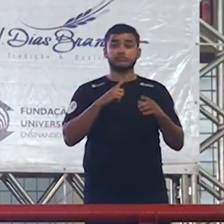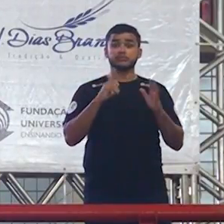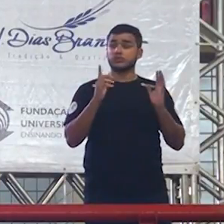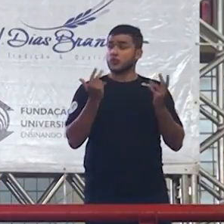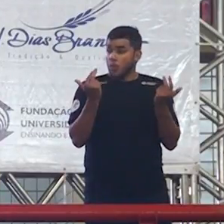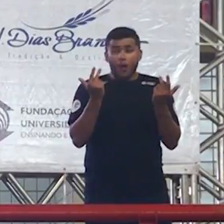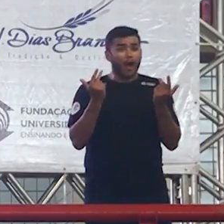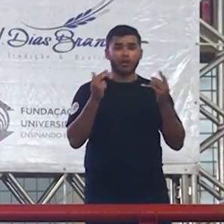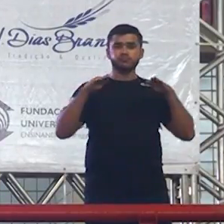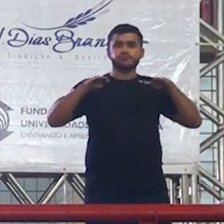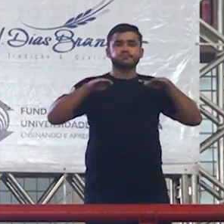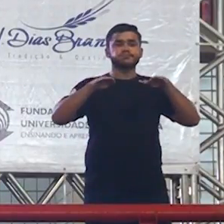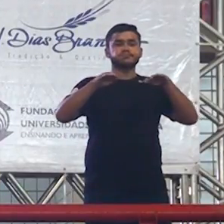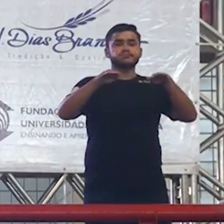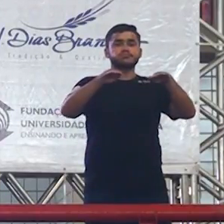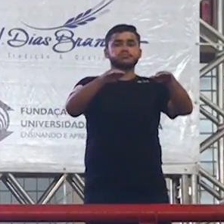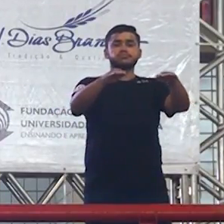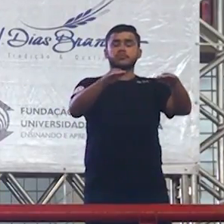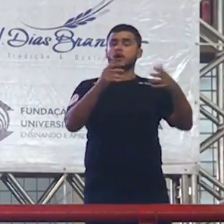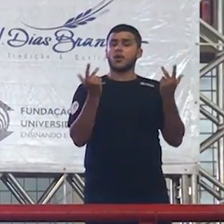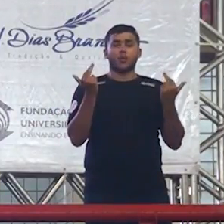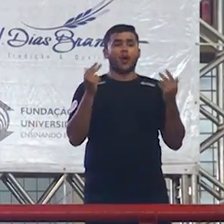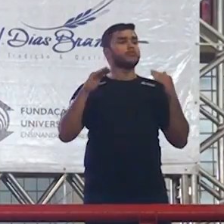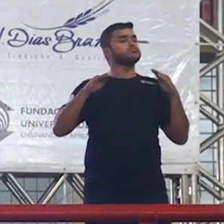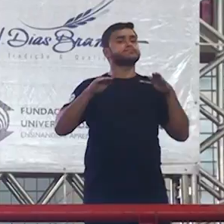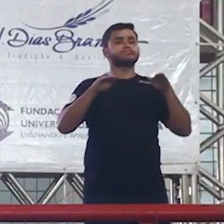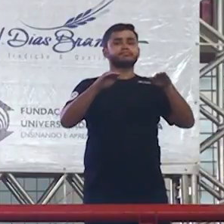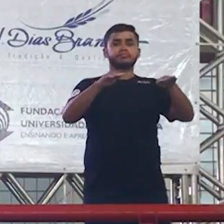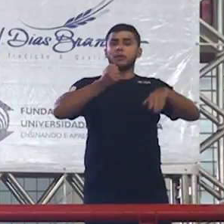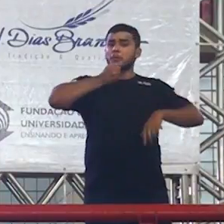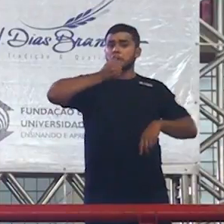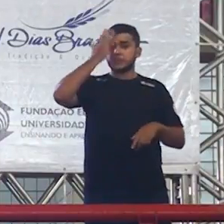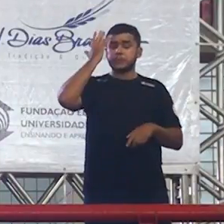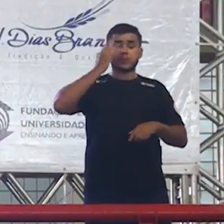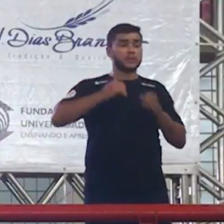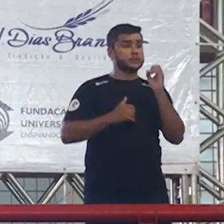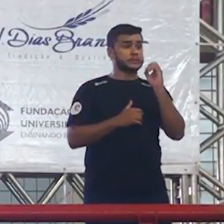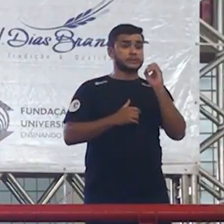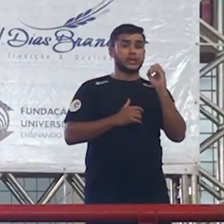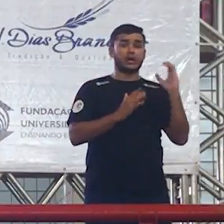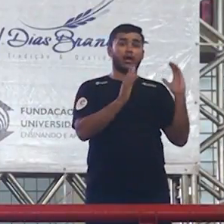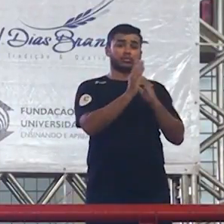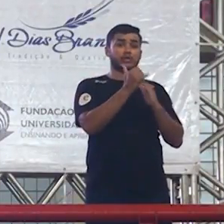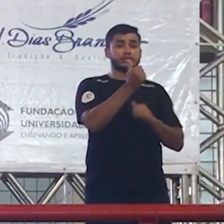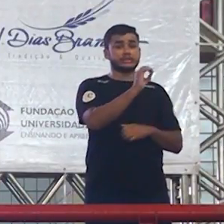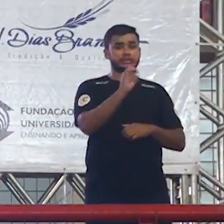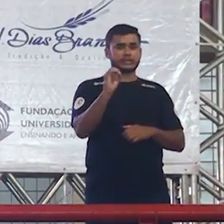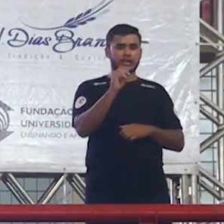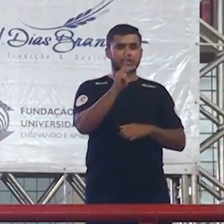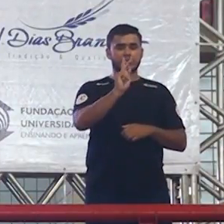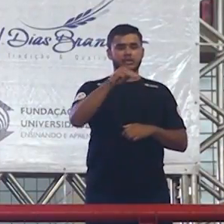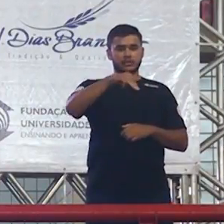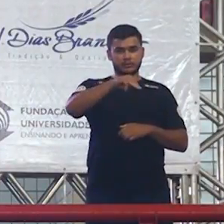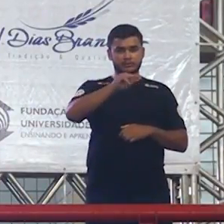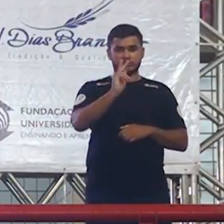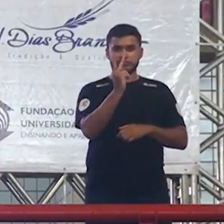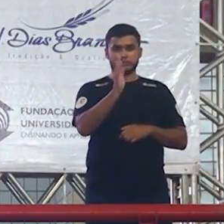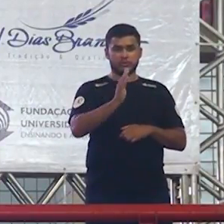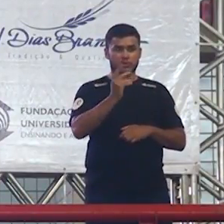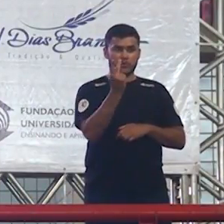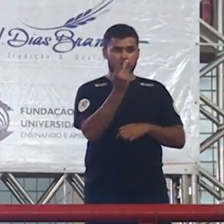mesmo trabalho de transformação de energia. Os dois carros têm que ir de 0 até quanto? 100 km por